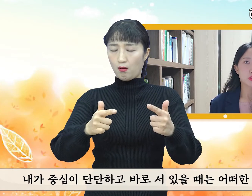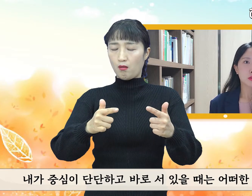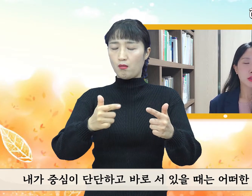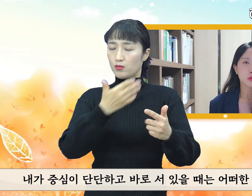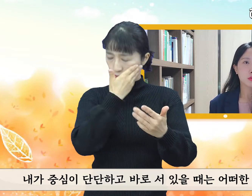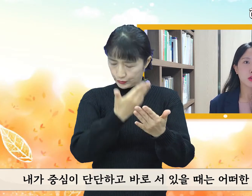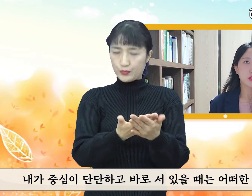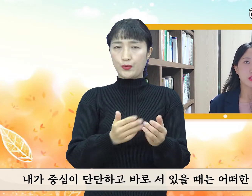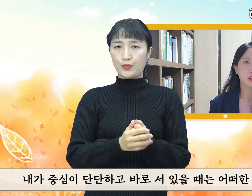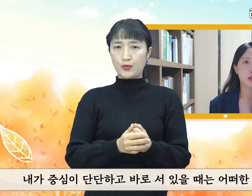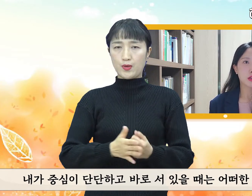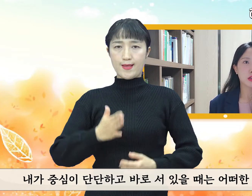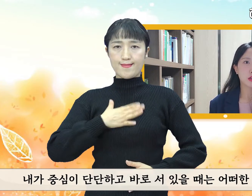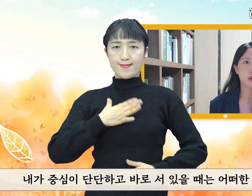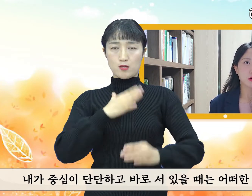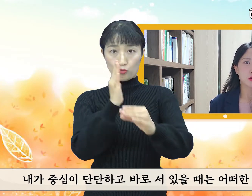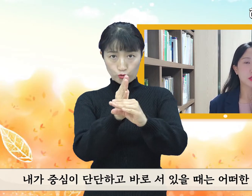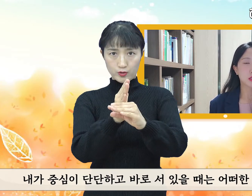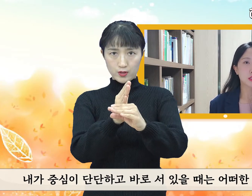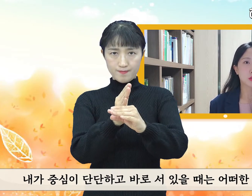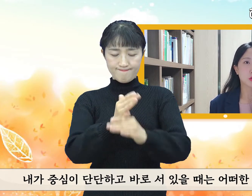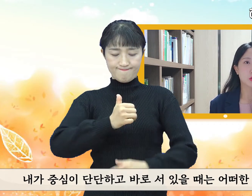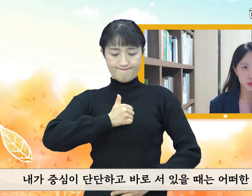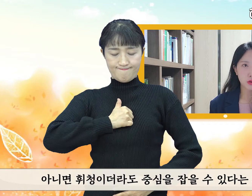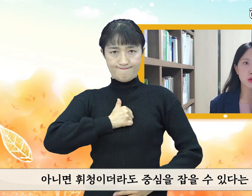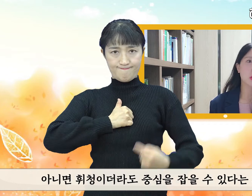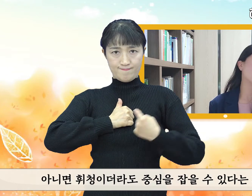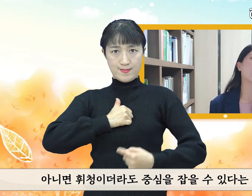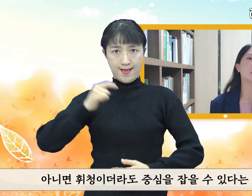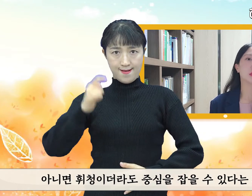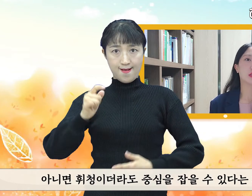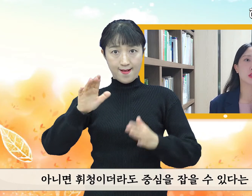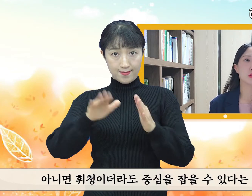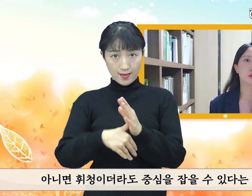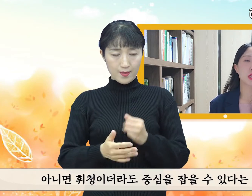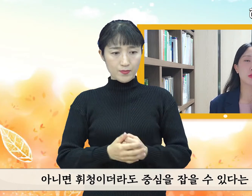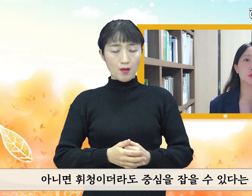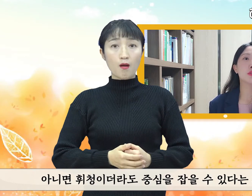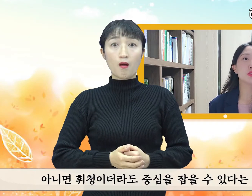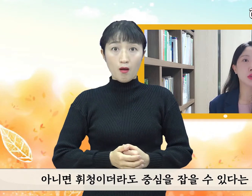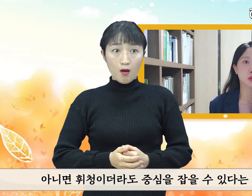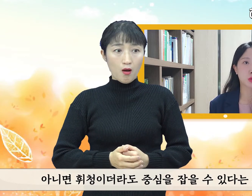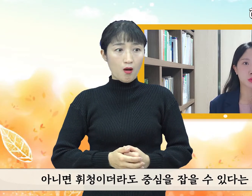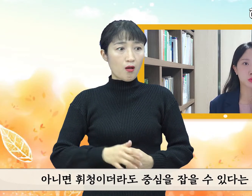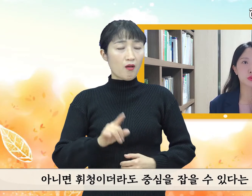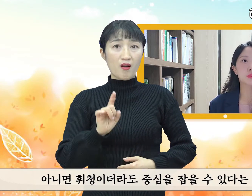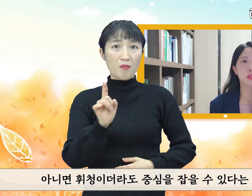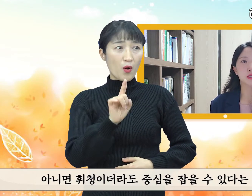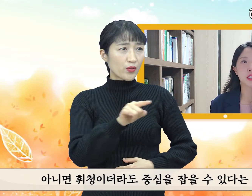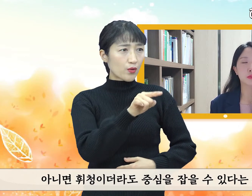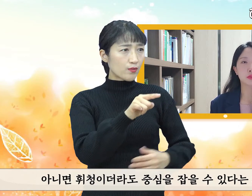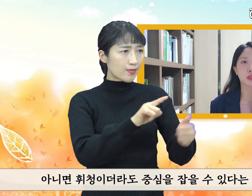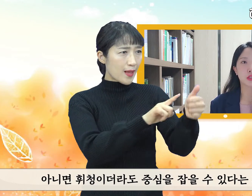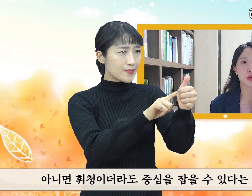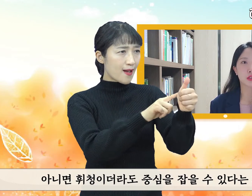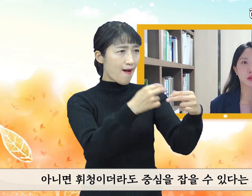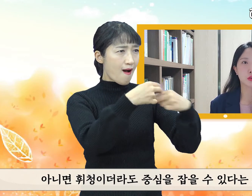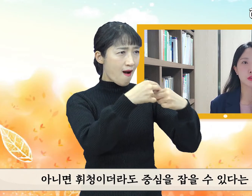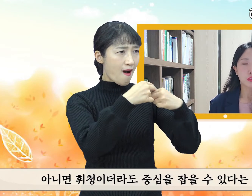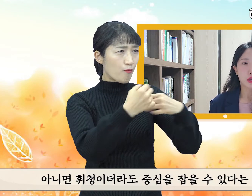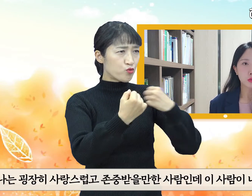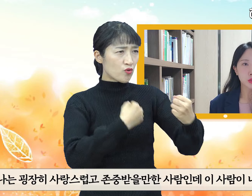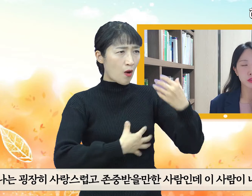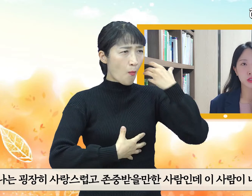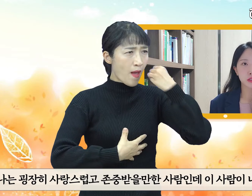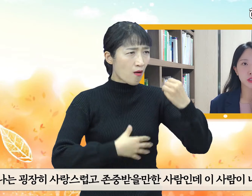때는 어떠한 외력에 의해서 휘청이지 않을 수 있다는 거죠. 아니면 휘청이더라도 중심을 다시 잡을 수가 있다는